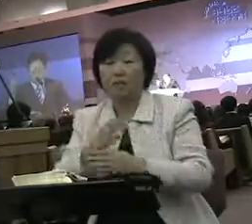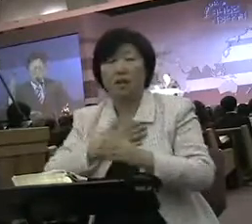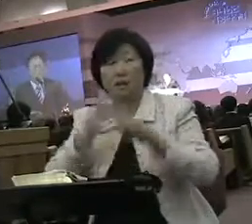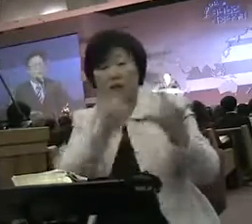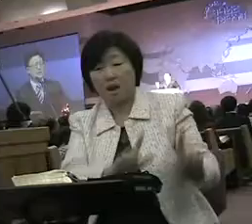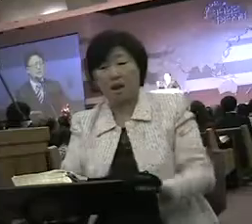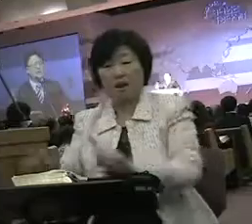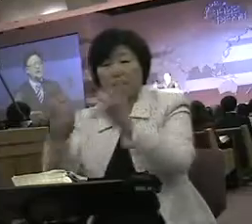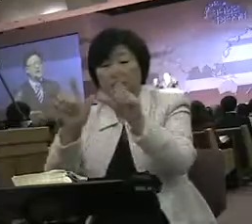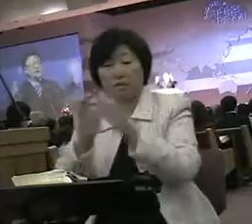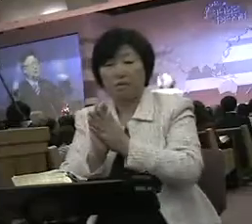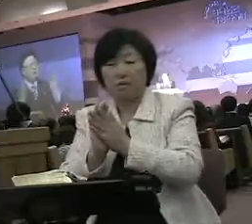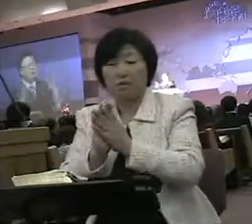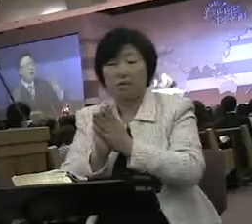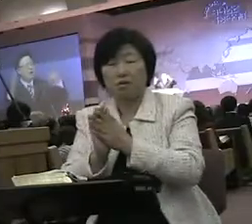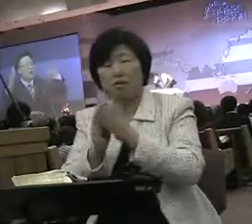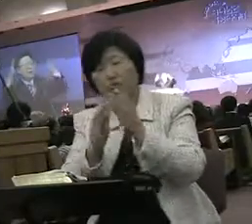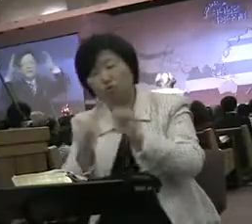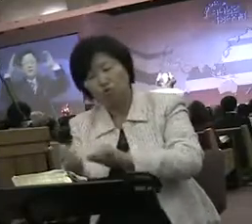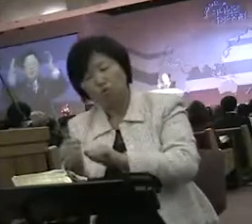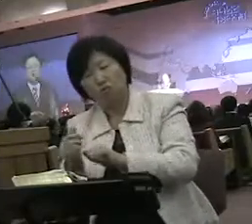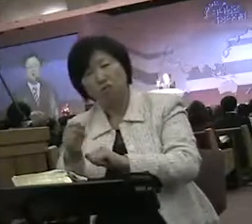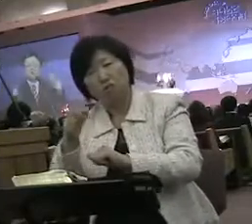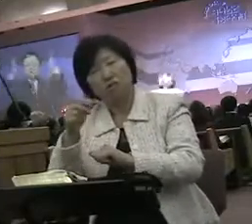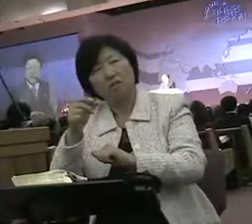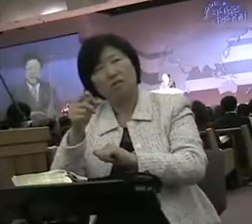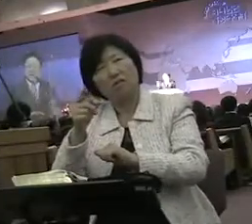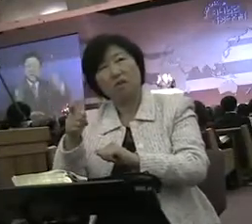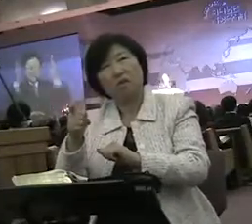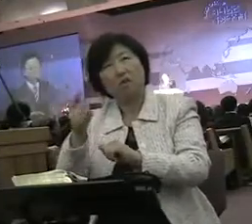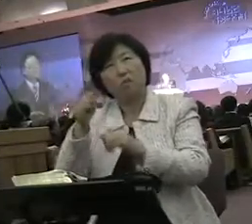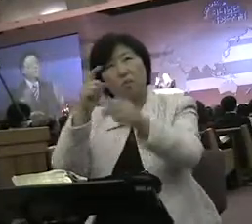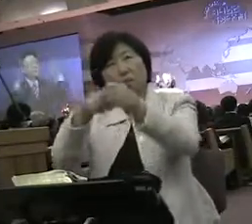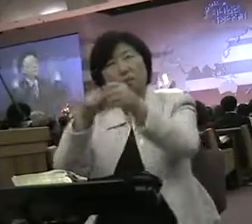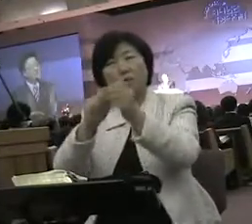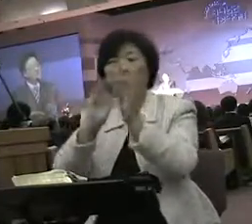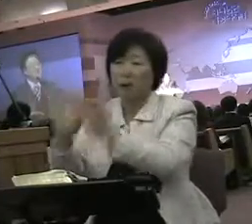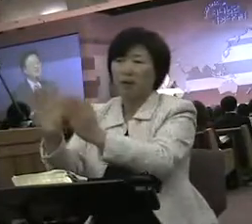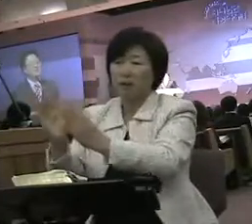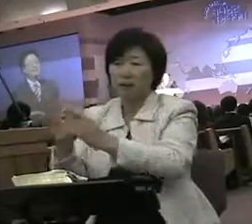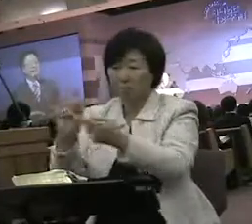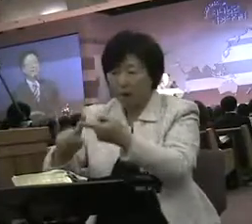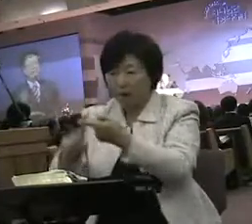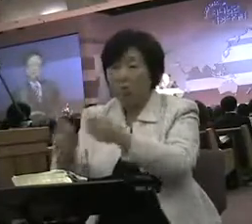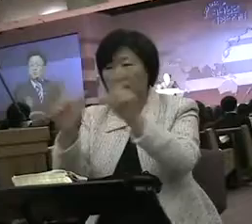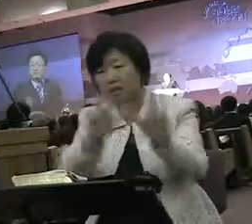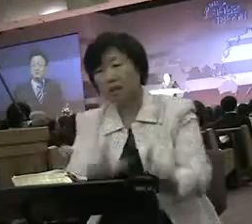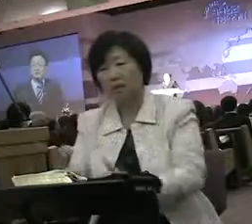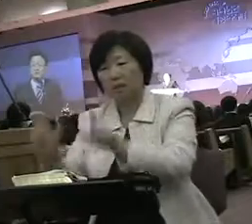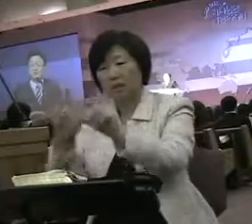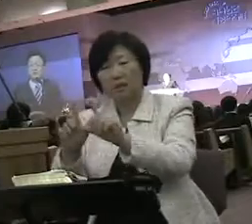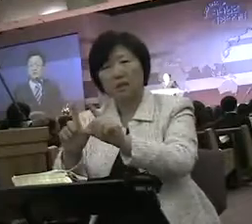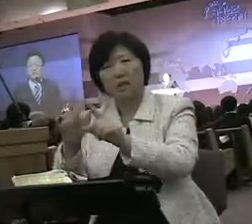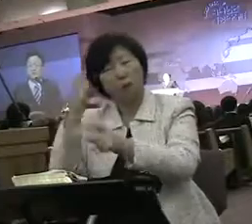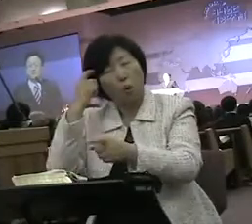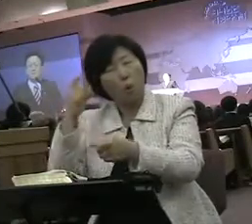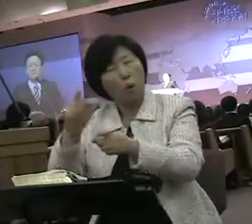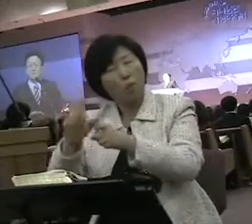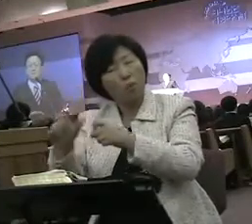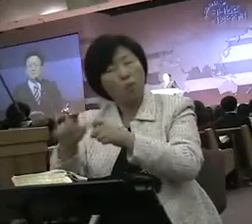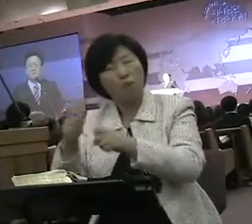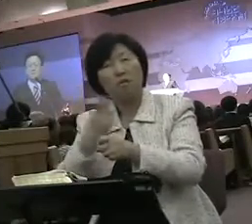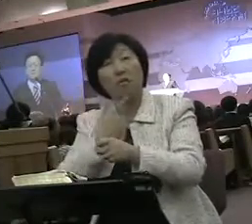그 역사에 주관되신 하나님의 목적과 방향에 맞추어 살 때 그 삶이 의미가 있는 것입니다. 고민하신 적이 있습니까?